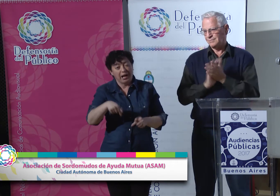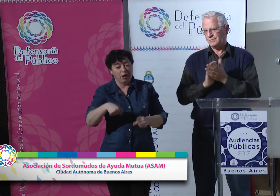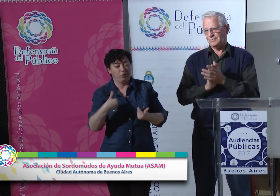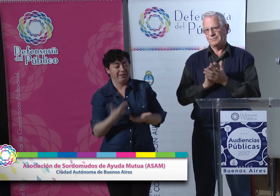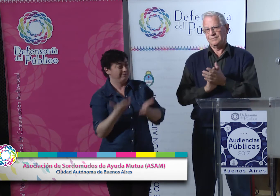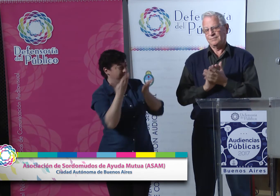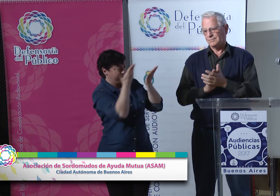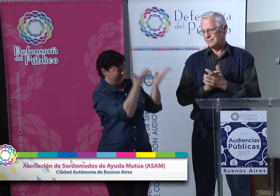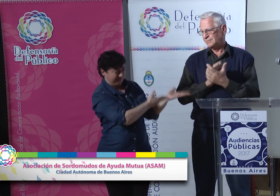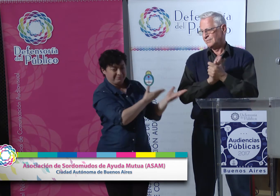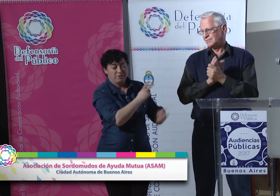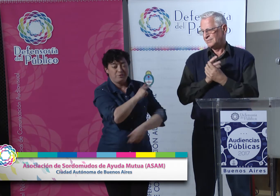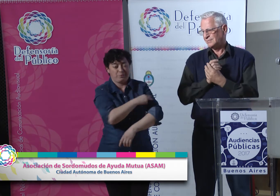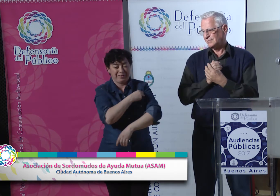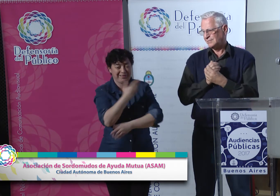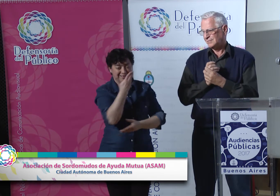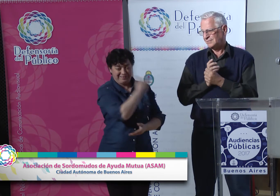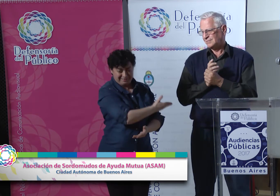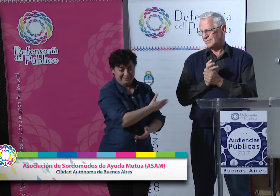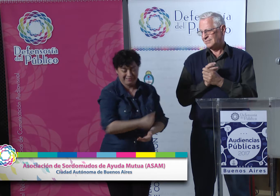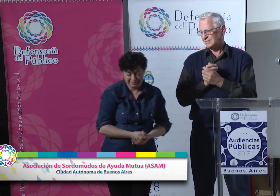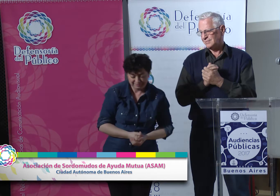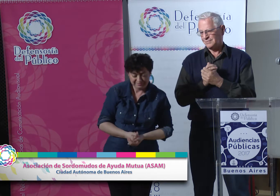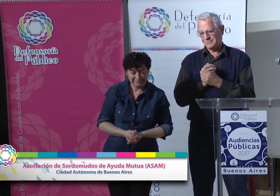bueno y ahora los dejo con el vocal